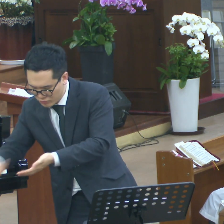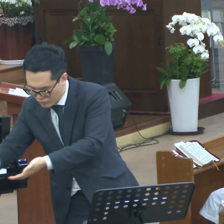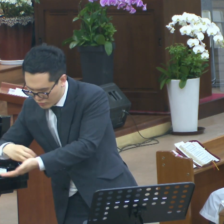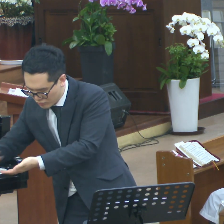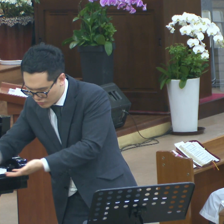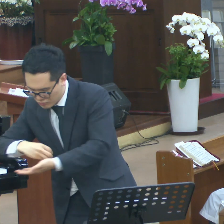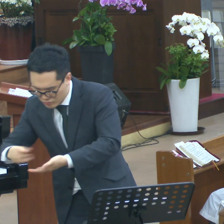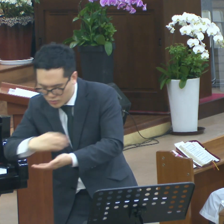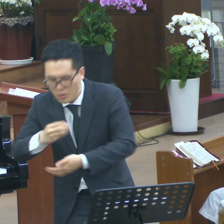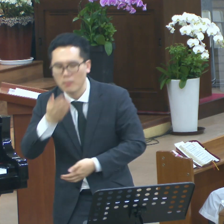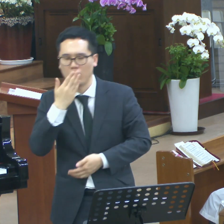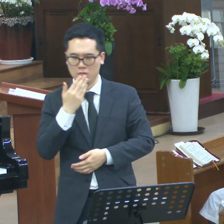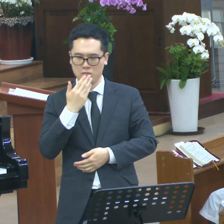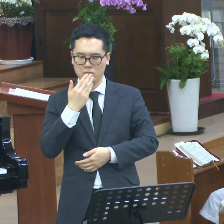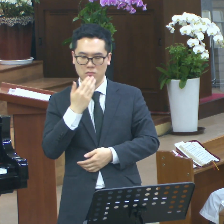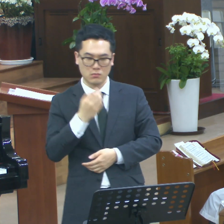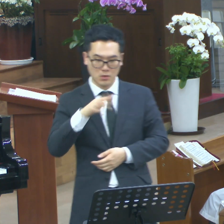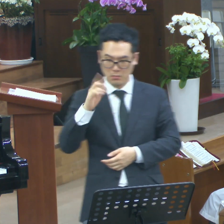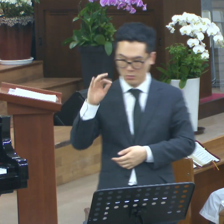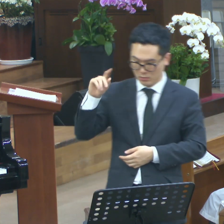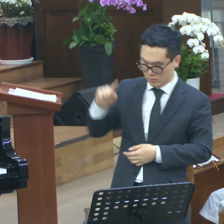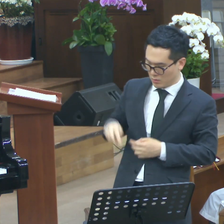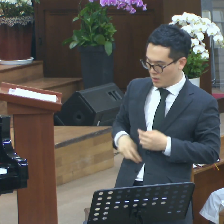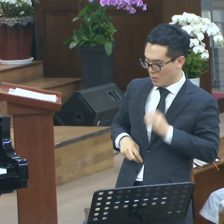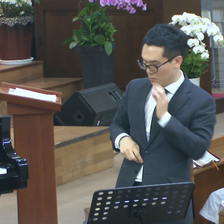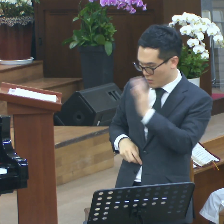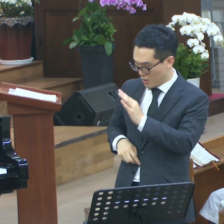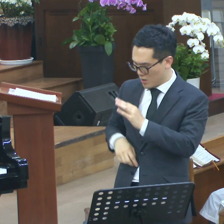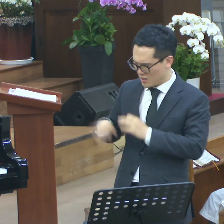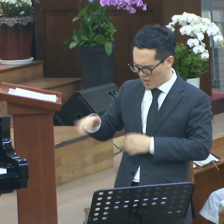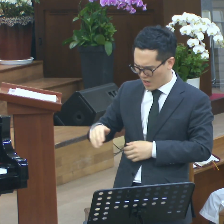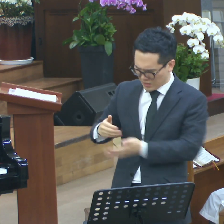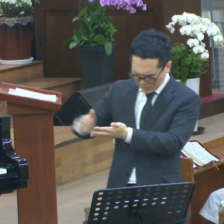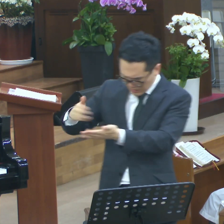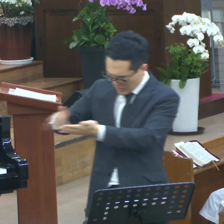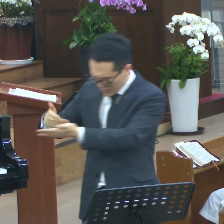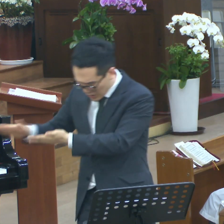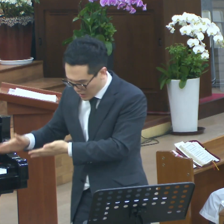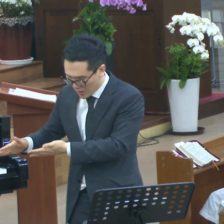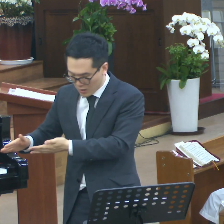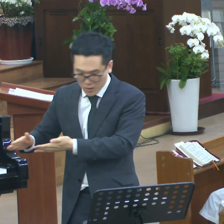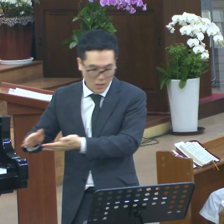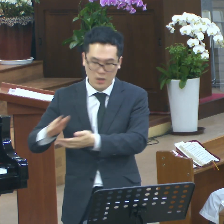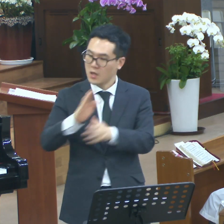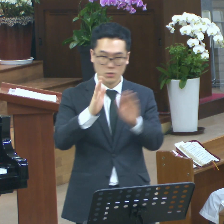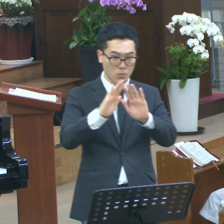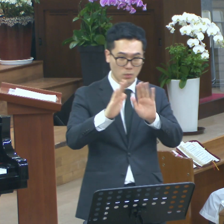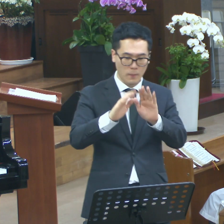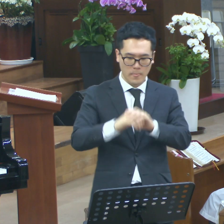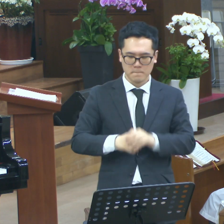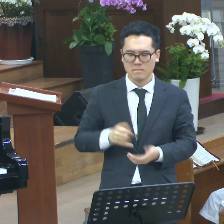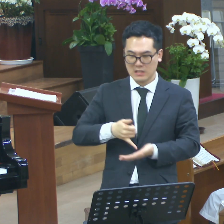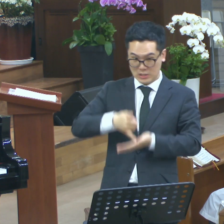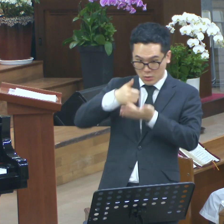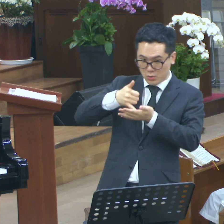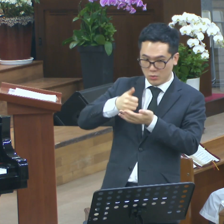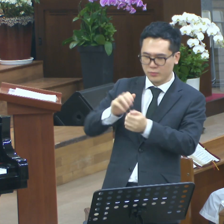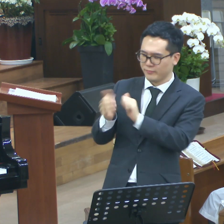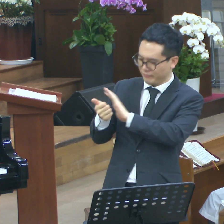먹어라 이렇게 하지 않고 인격적으로 대하면서 이런 말을 했어요. 다른 밭으로 여기저기 가지 말고 우리 밭에 와서